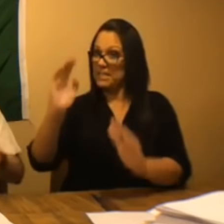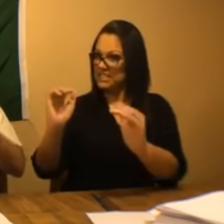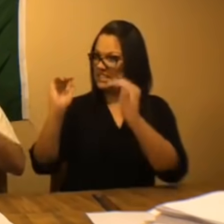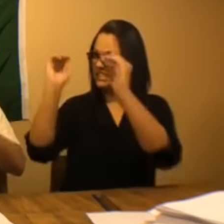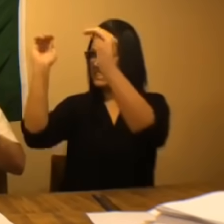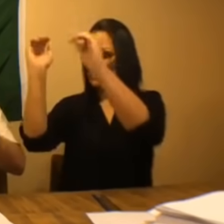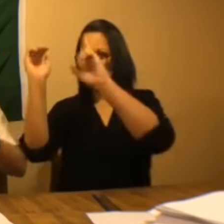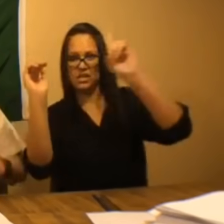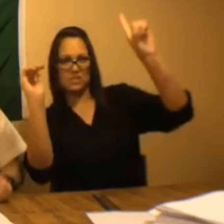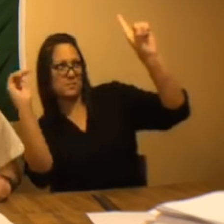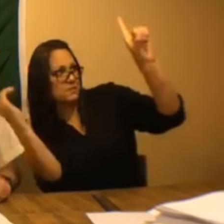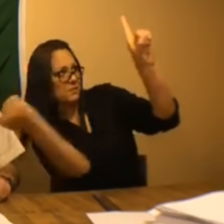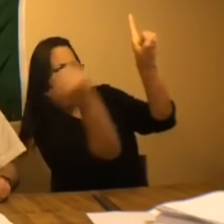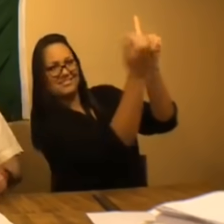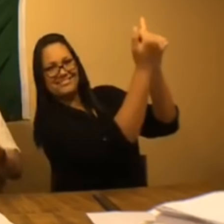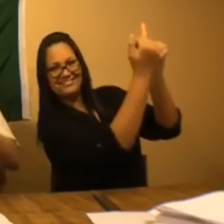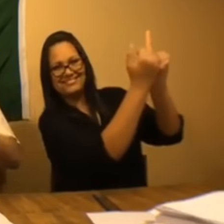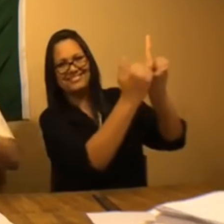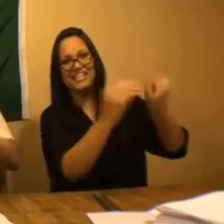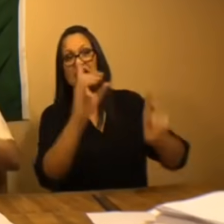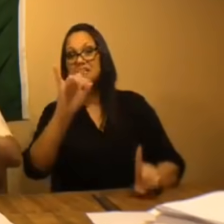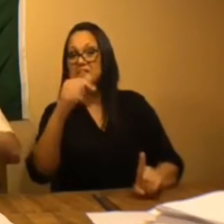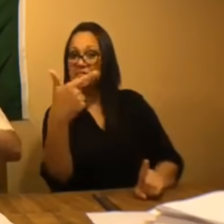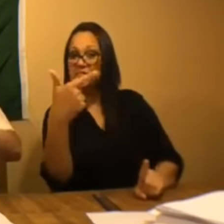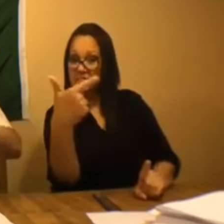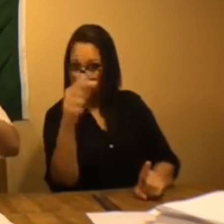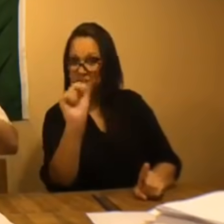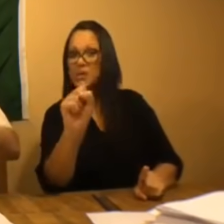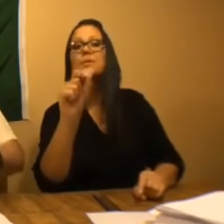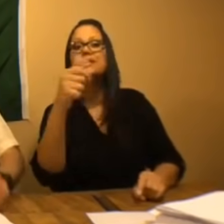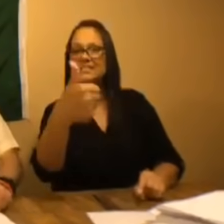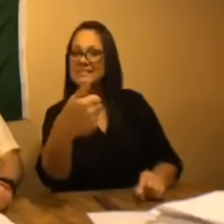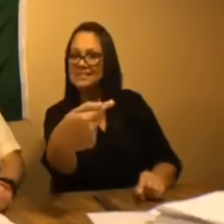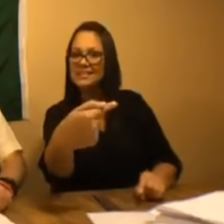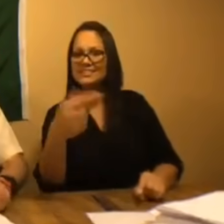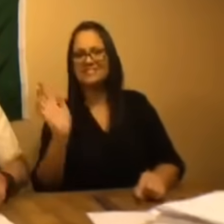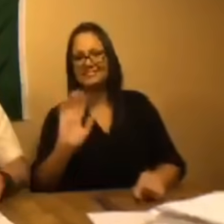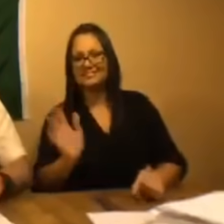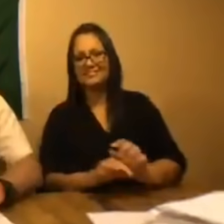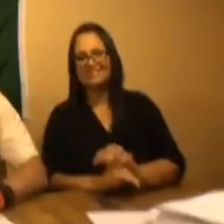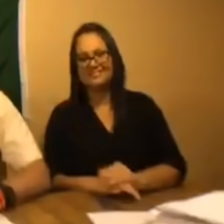tudo. E Deus acima de todos. Dia 28 é 17. Valeu, pessoal. Obrigado aí.